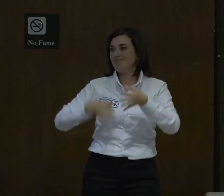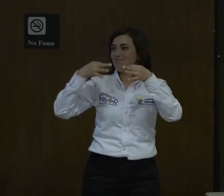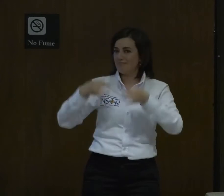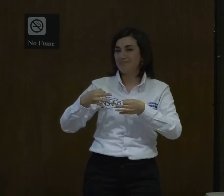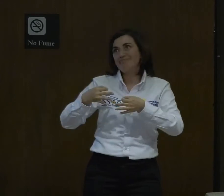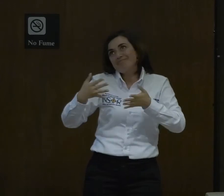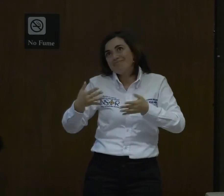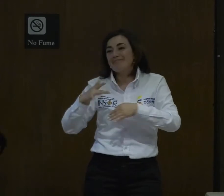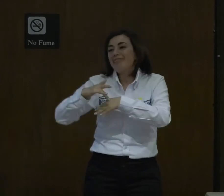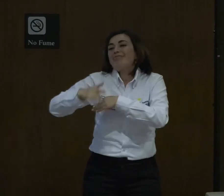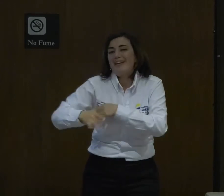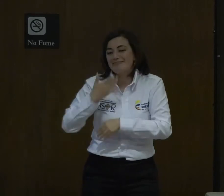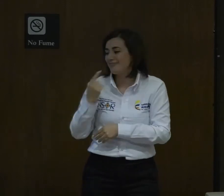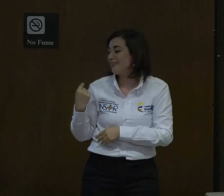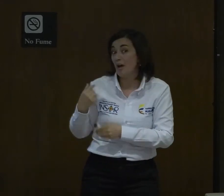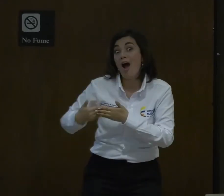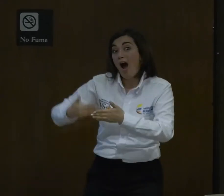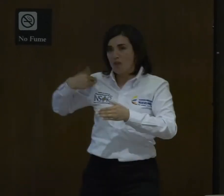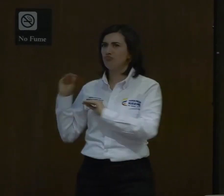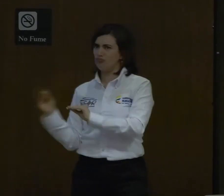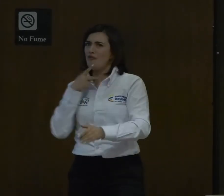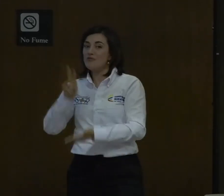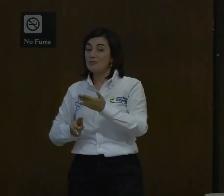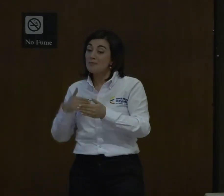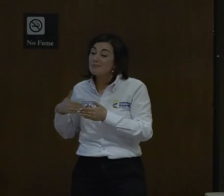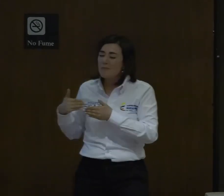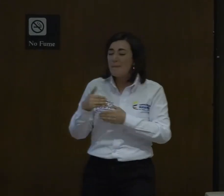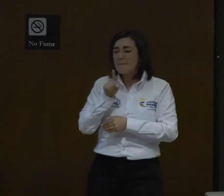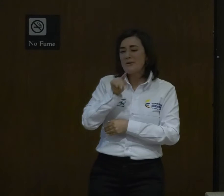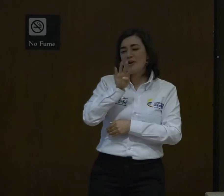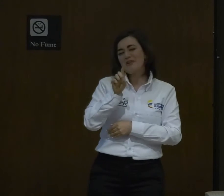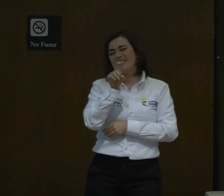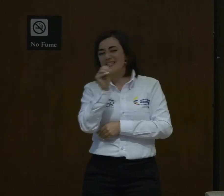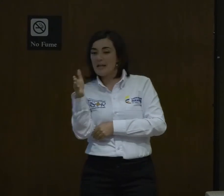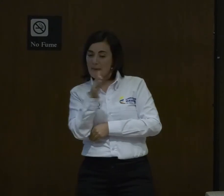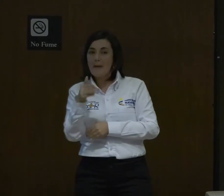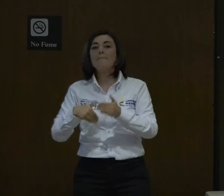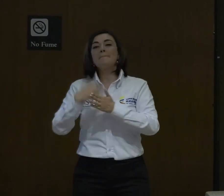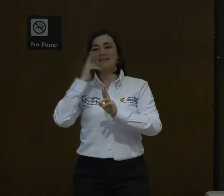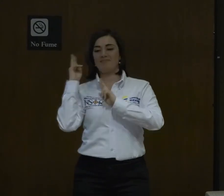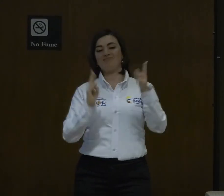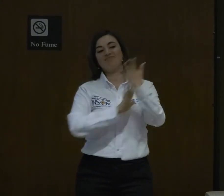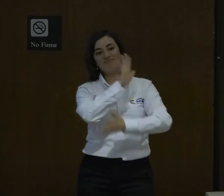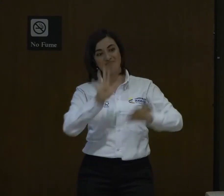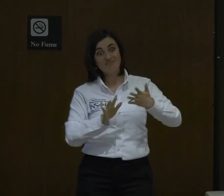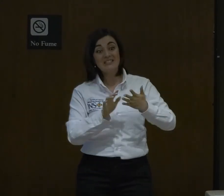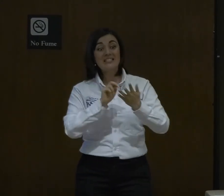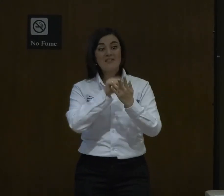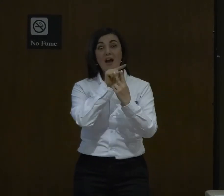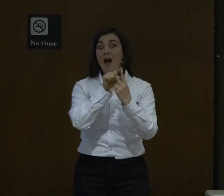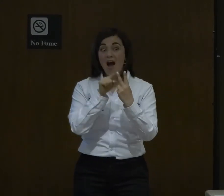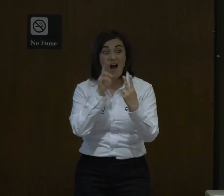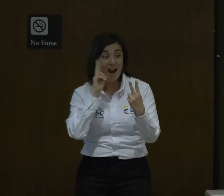sorprendentemente tarde, no ocurrió realmente hasta los años 60. El reconocimiento de una